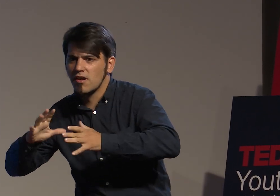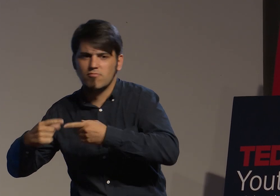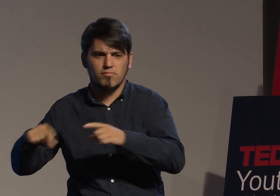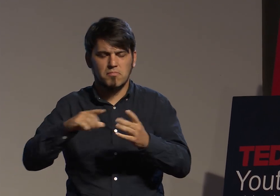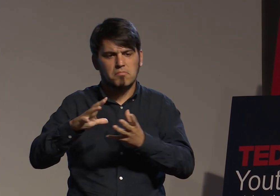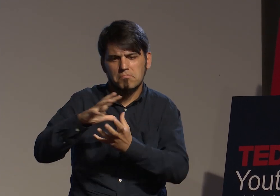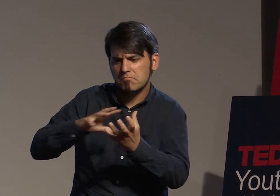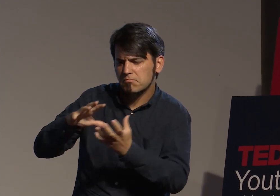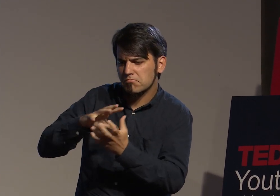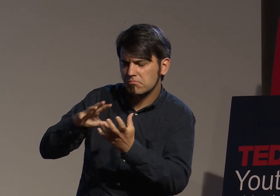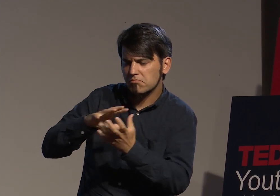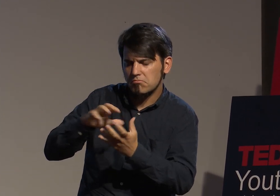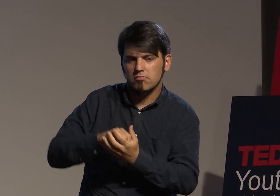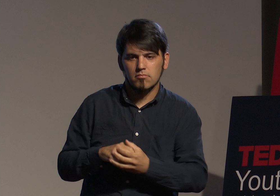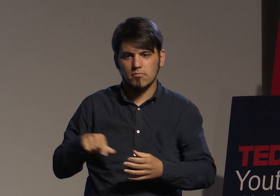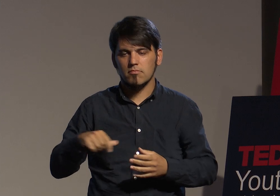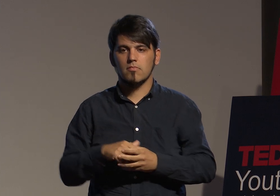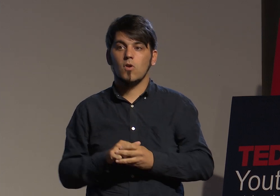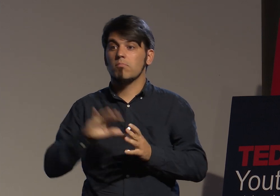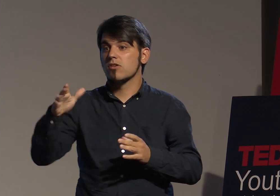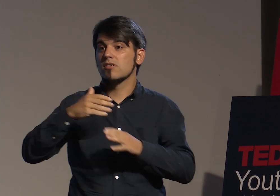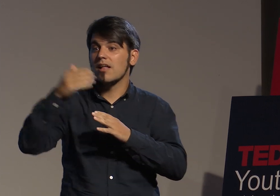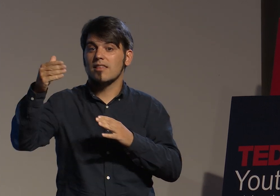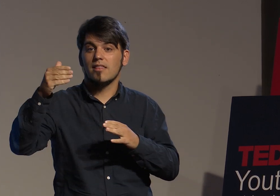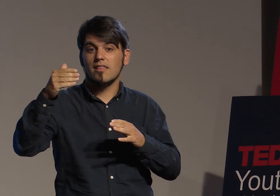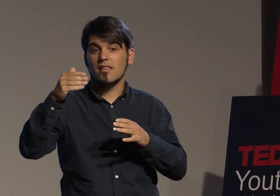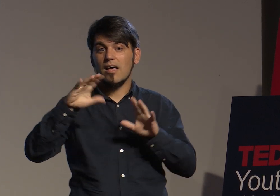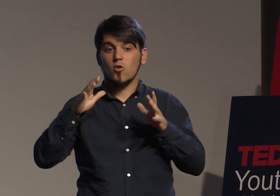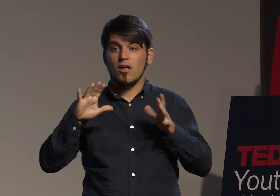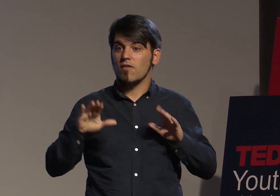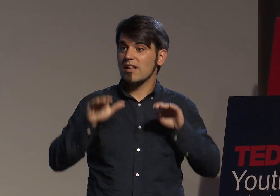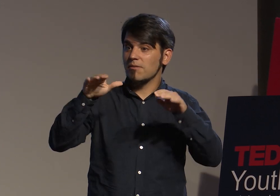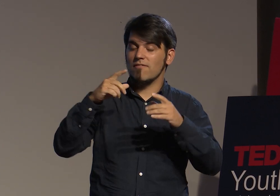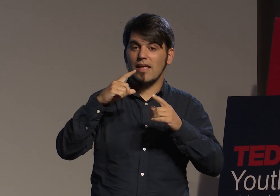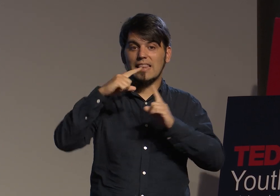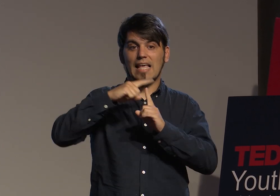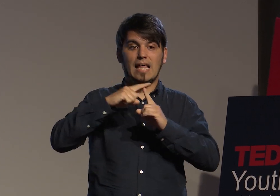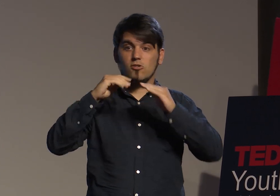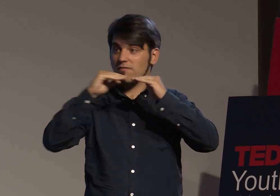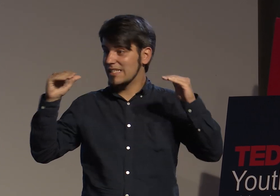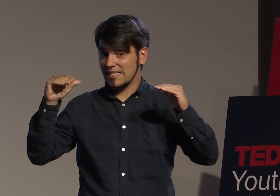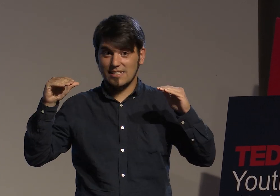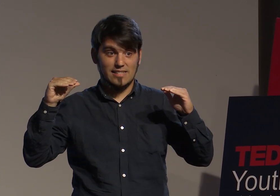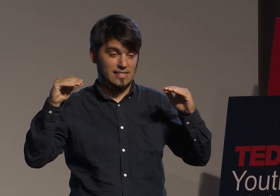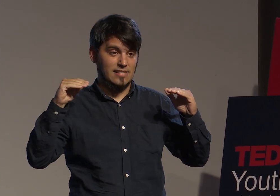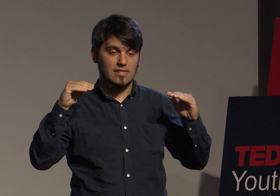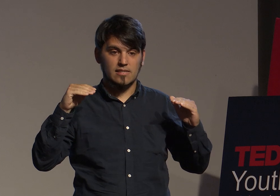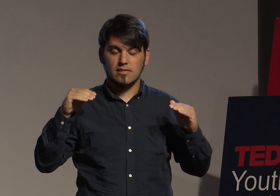чрез писане. Имаше си начини, се случваше комуникацията. Когато обаче станах тинейджър,